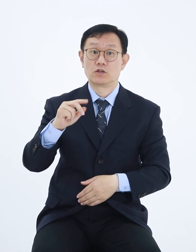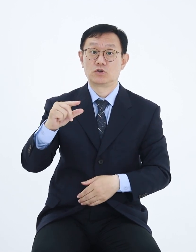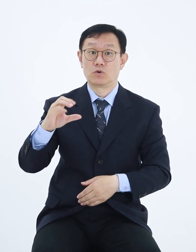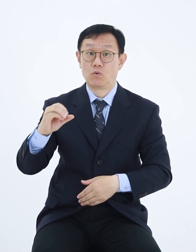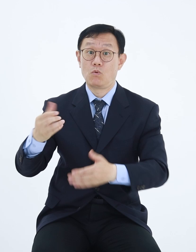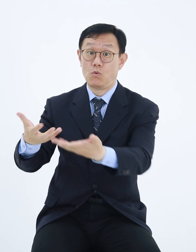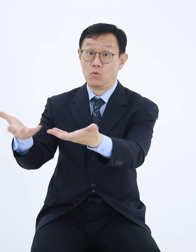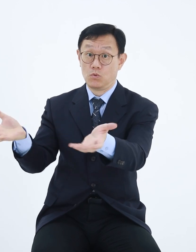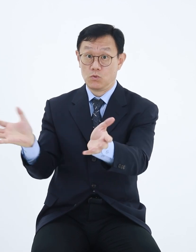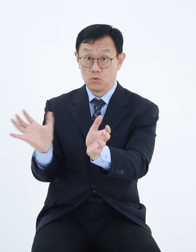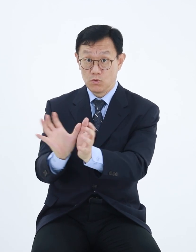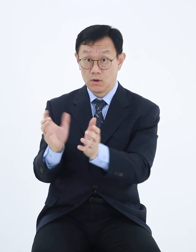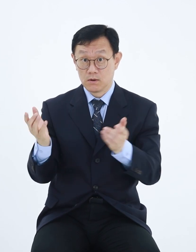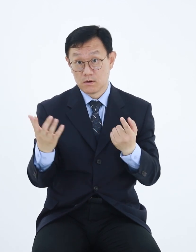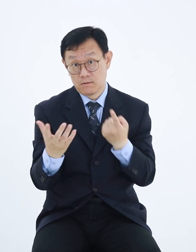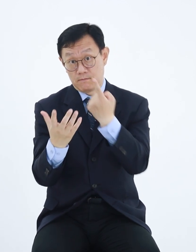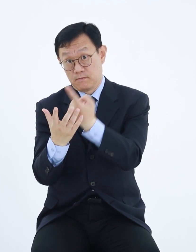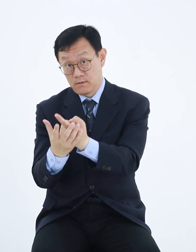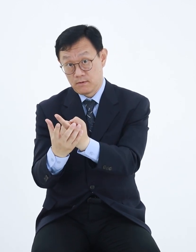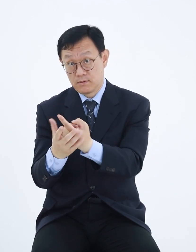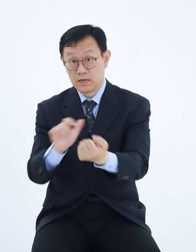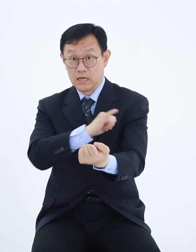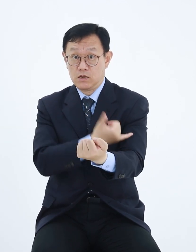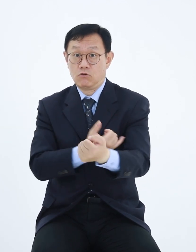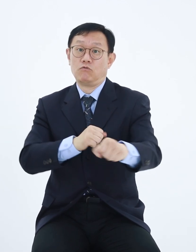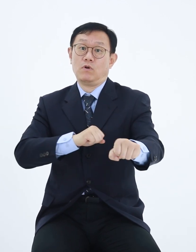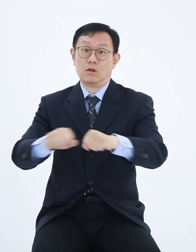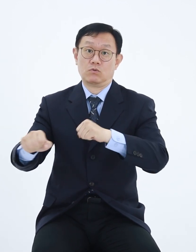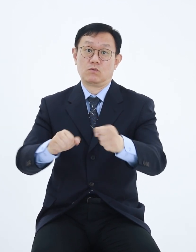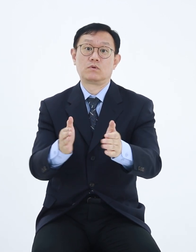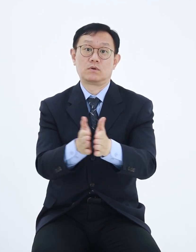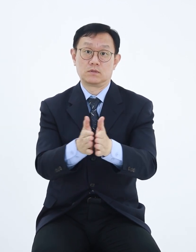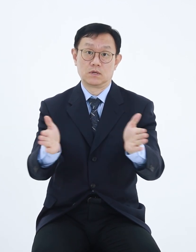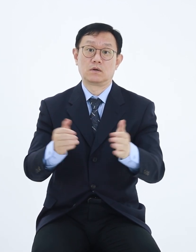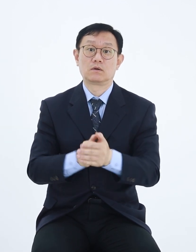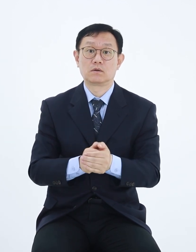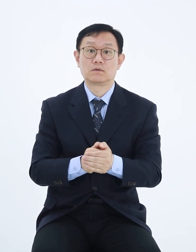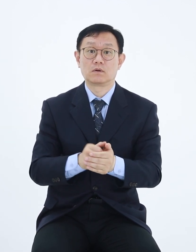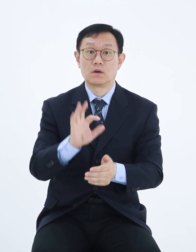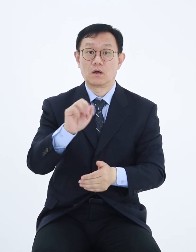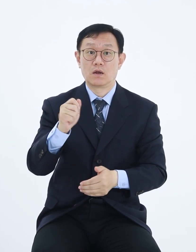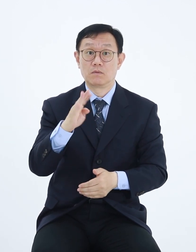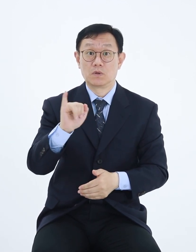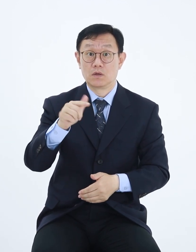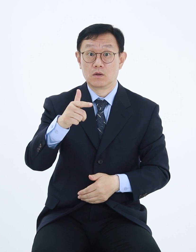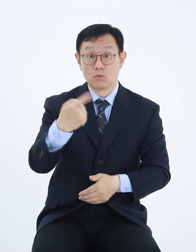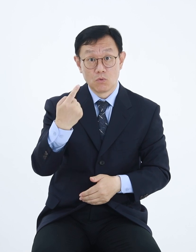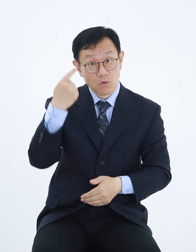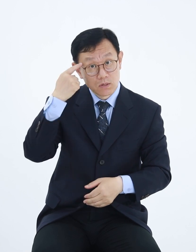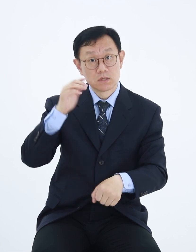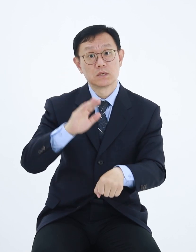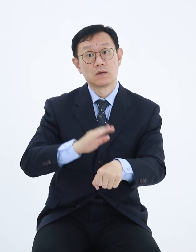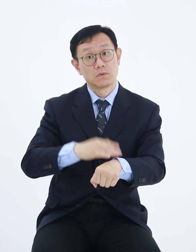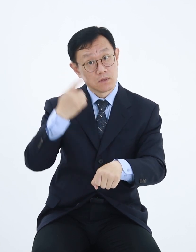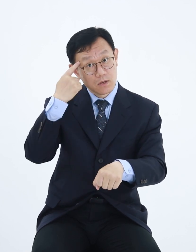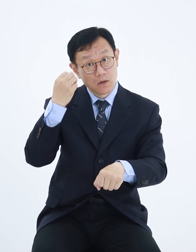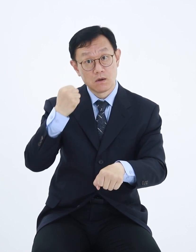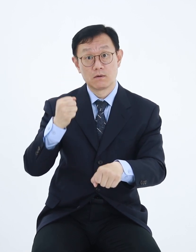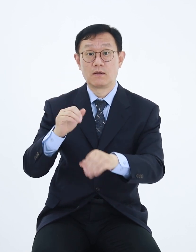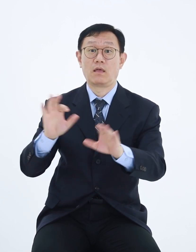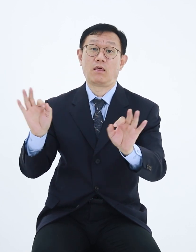도와 자신과 같은 알비노를 위한 인권운동을 시작했습니다. 알비노에 대한 편견과 잘못된 인식을